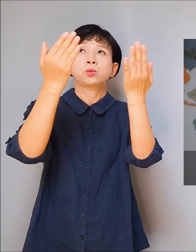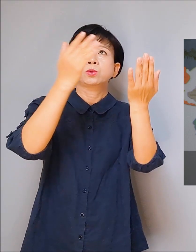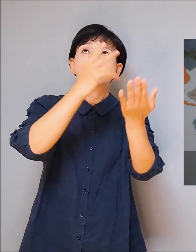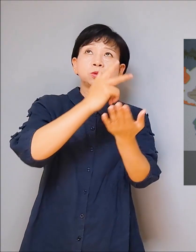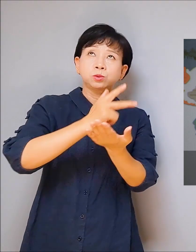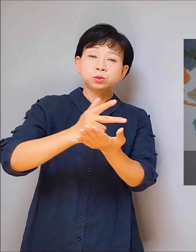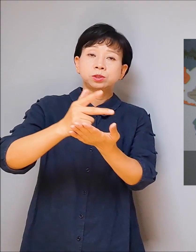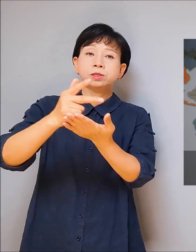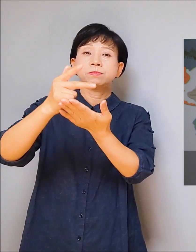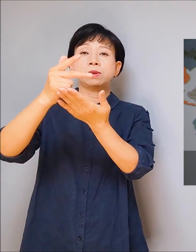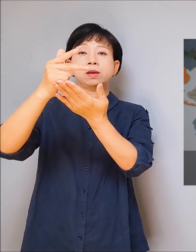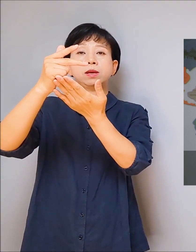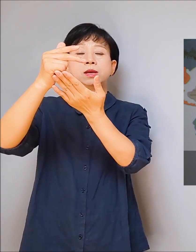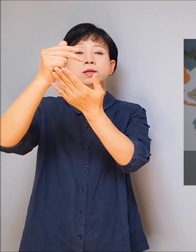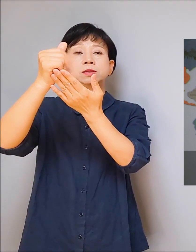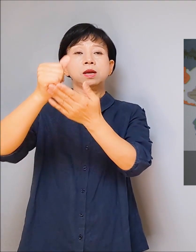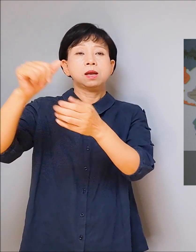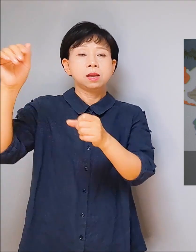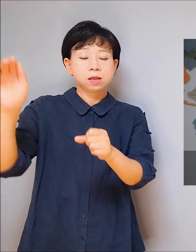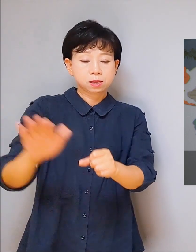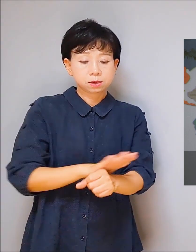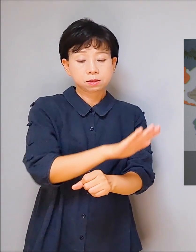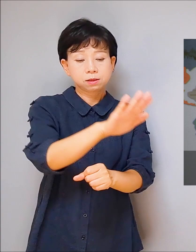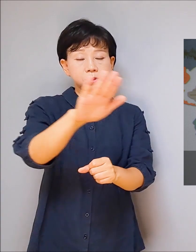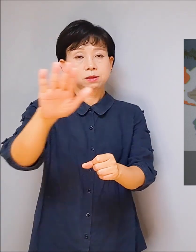감사해요 주님의